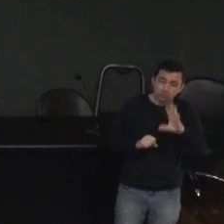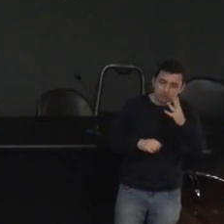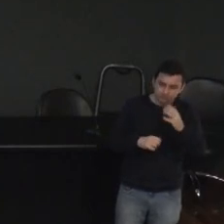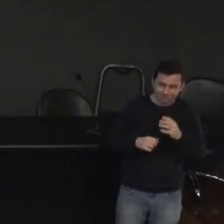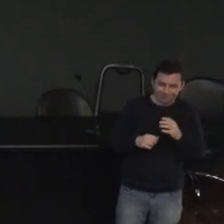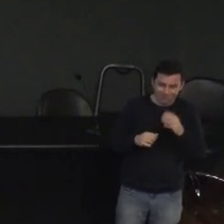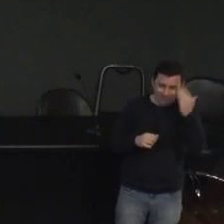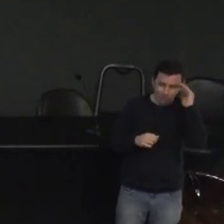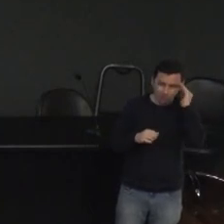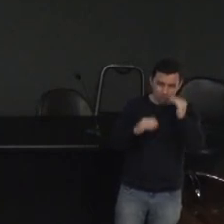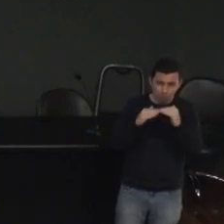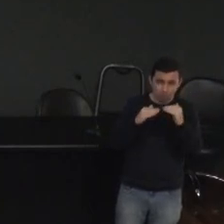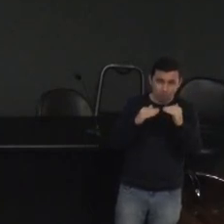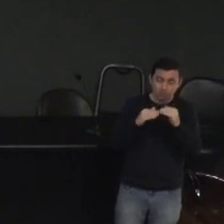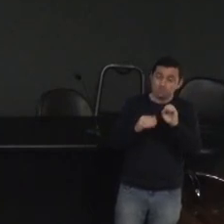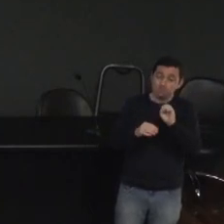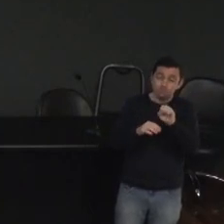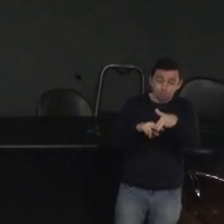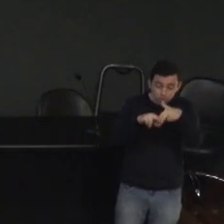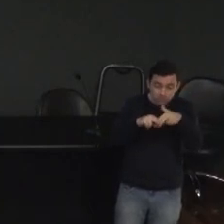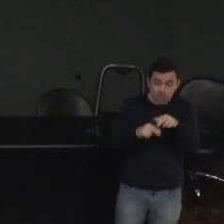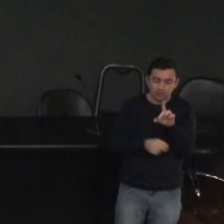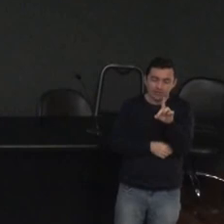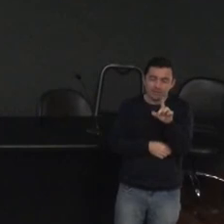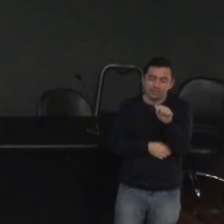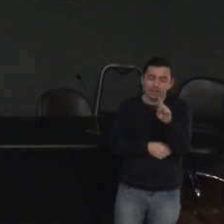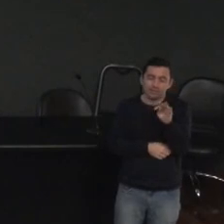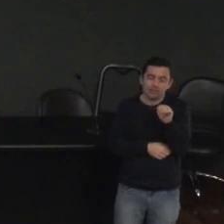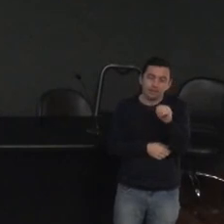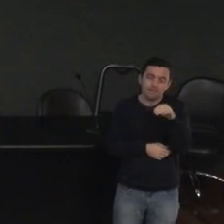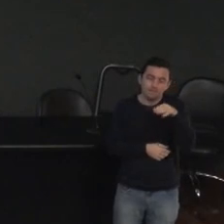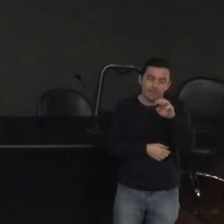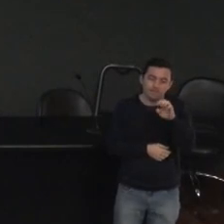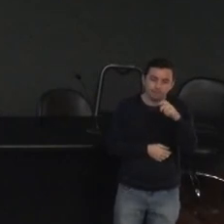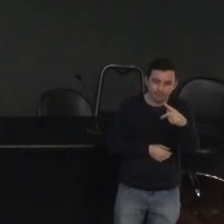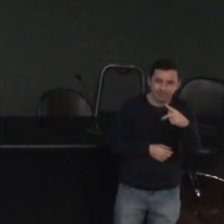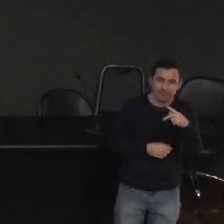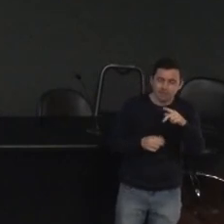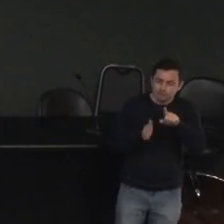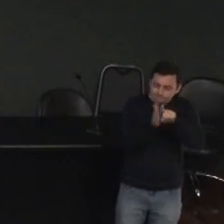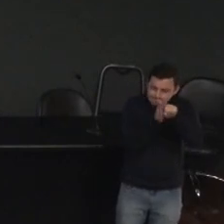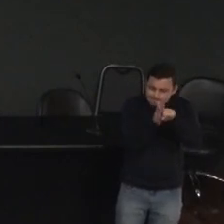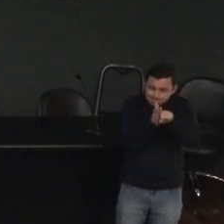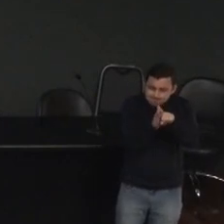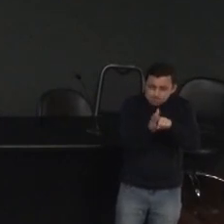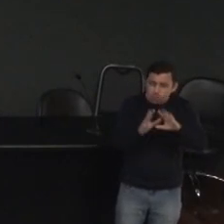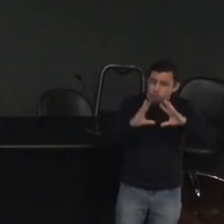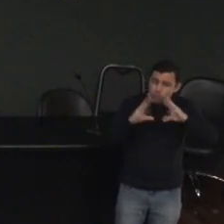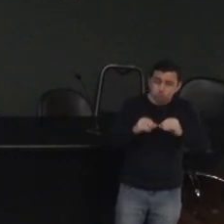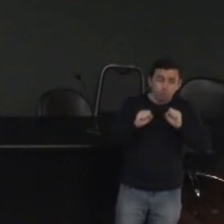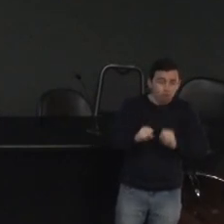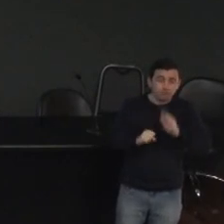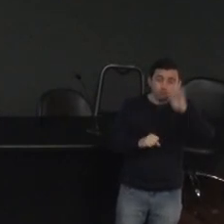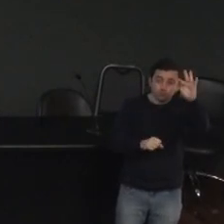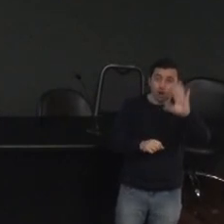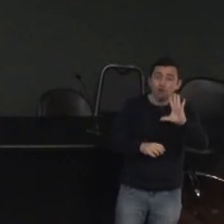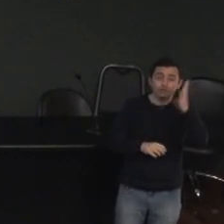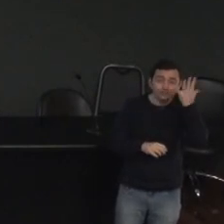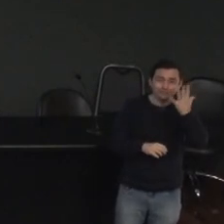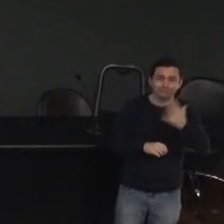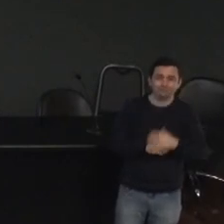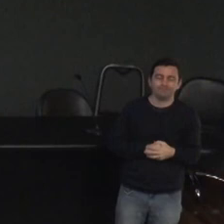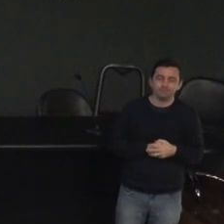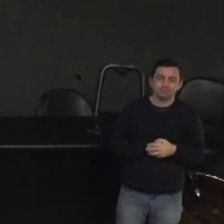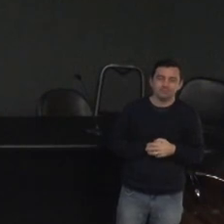por isso que eu tenho datamep para mapear tudo que pode acontecer e que pode causar risco com isso eu